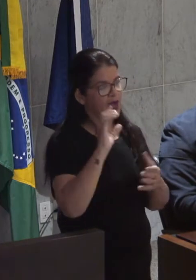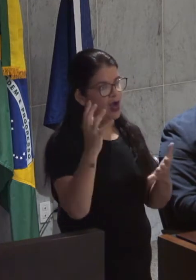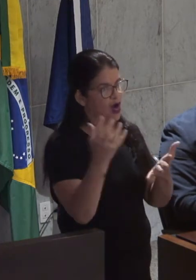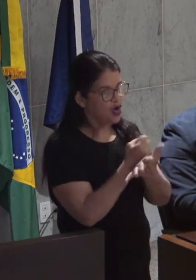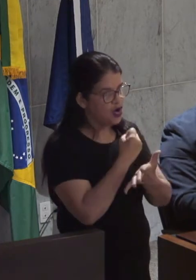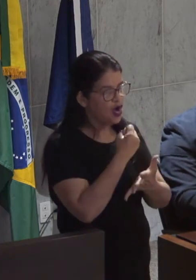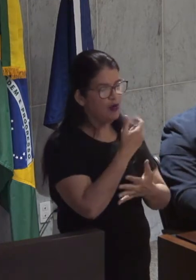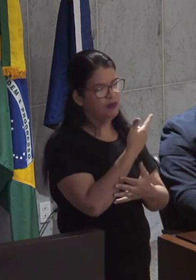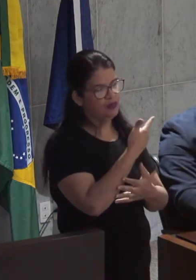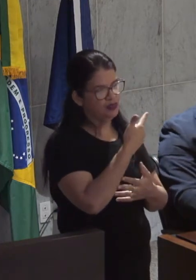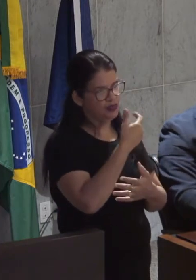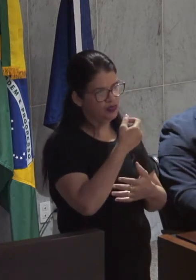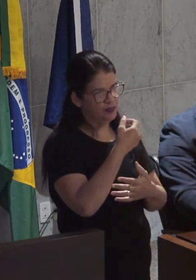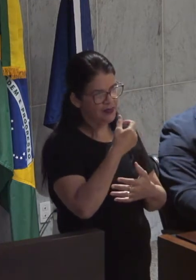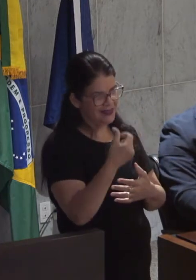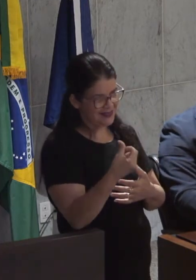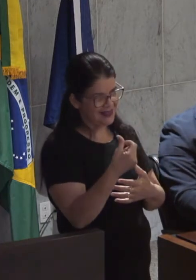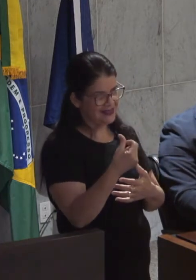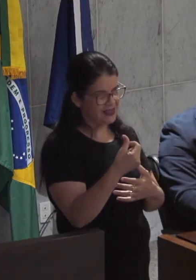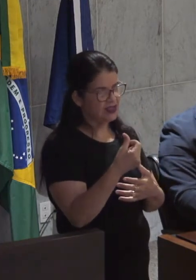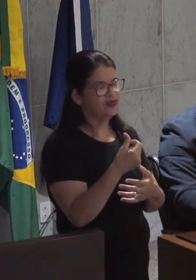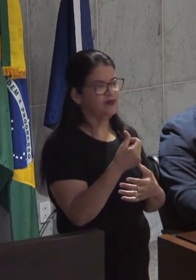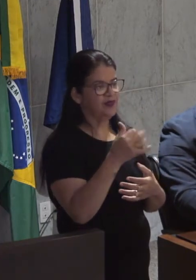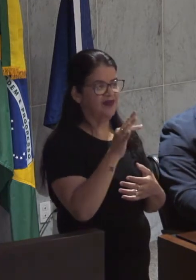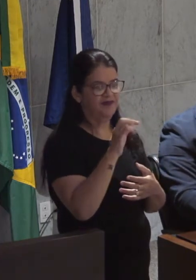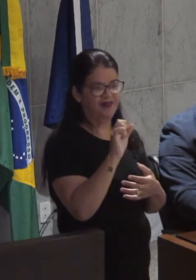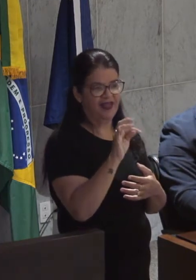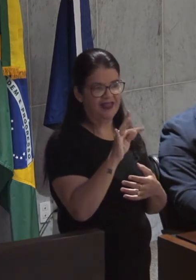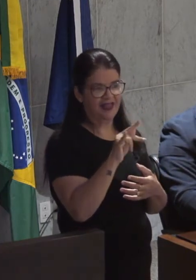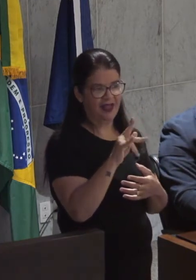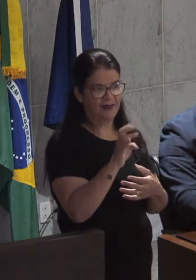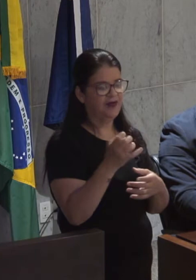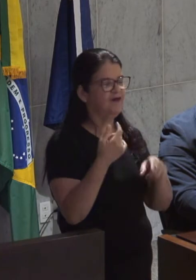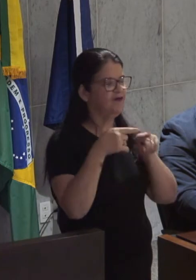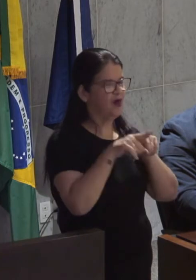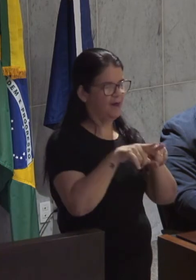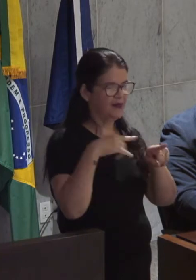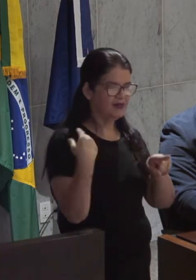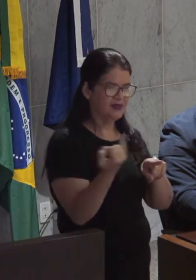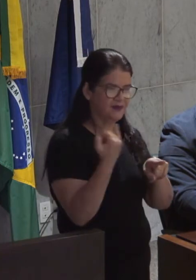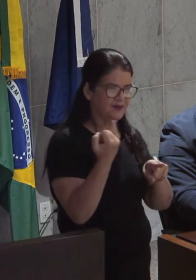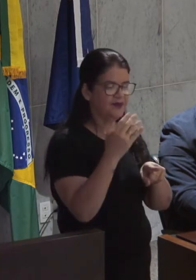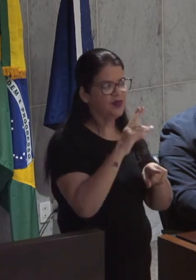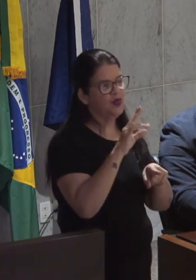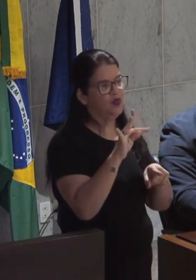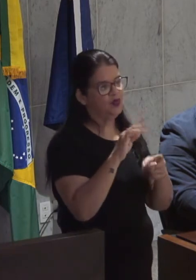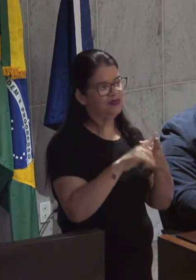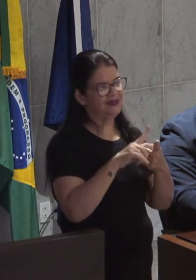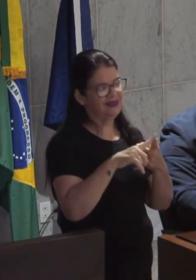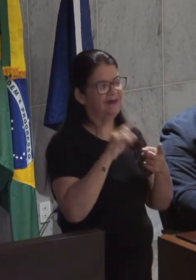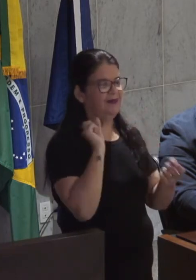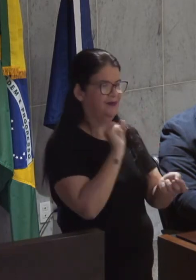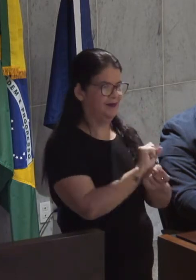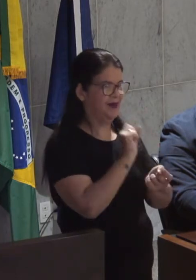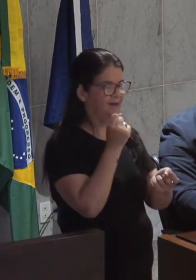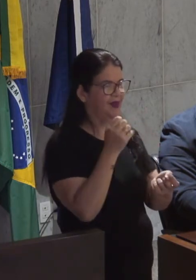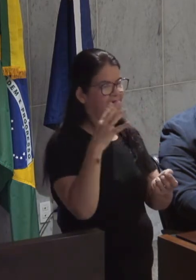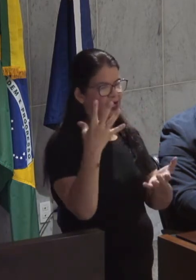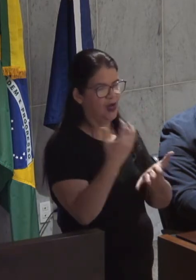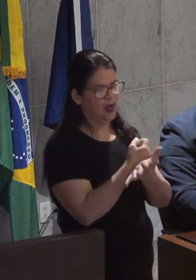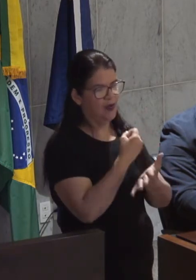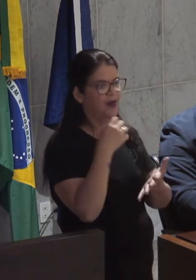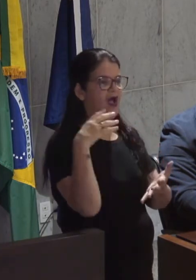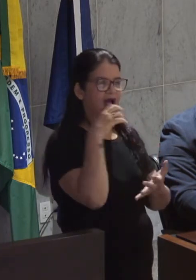de 2016, que a FETAP foi uma parceira importantíssima da CUT para combater o golpe, imediatamente